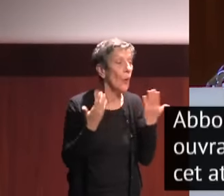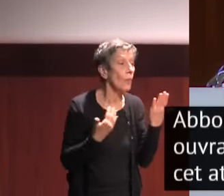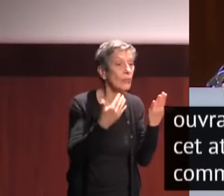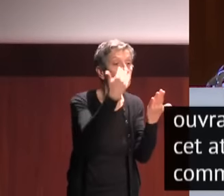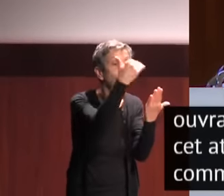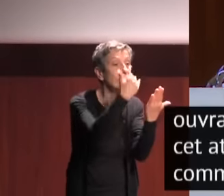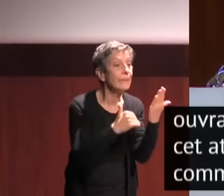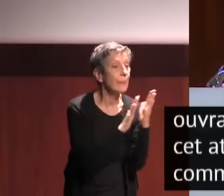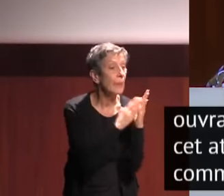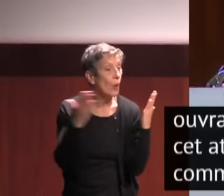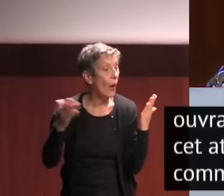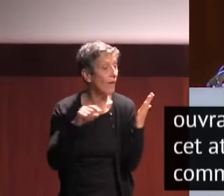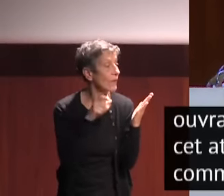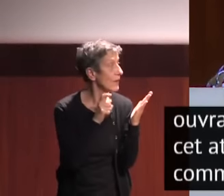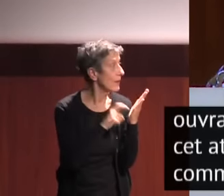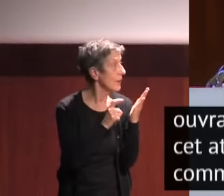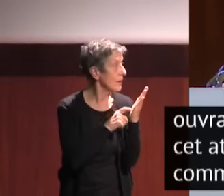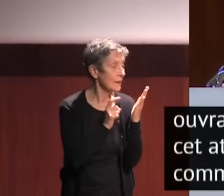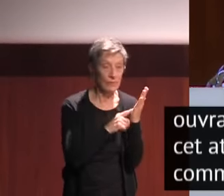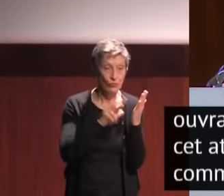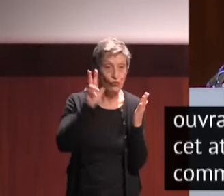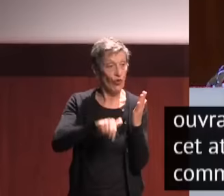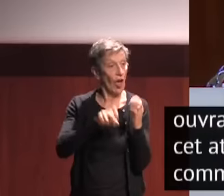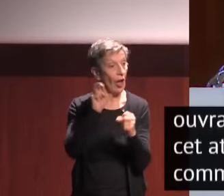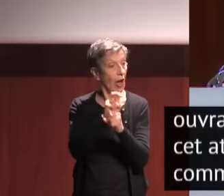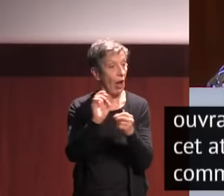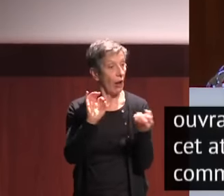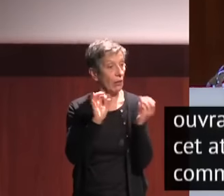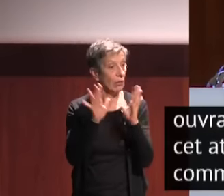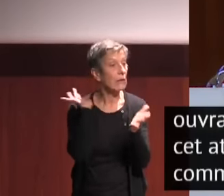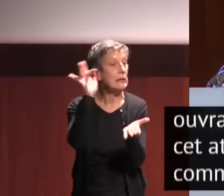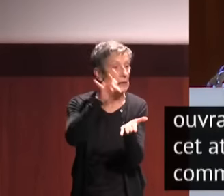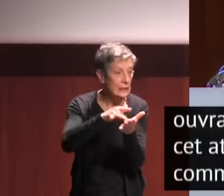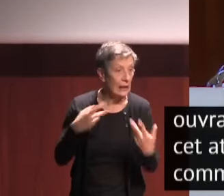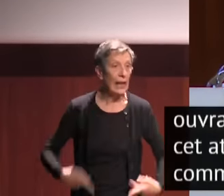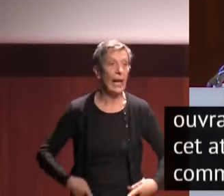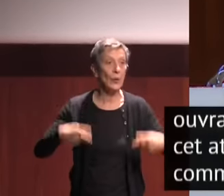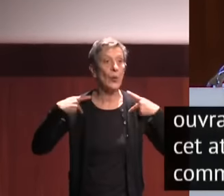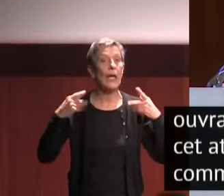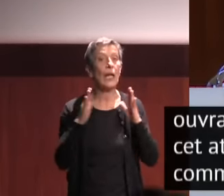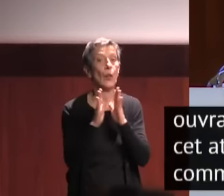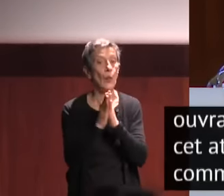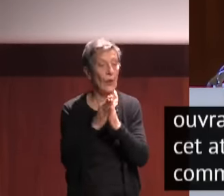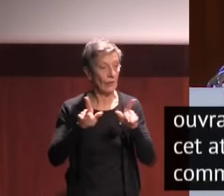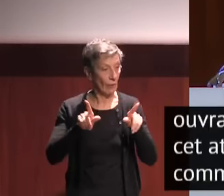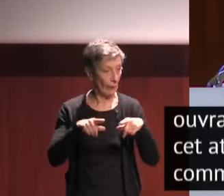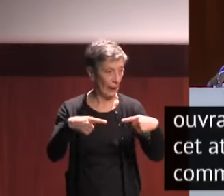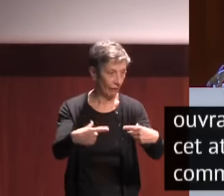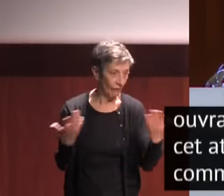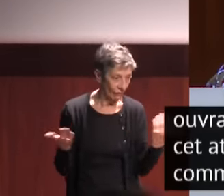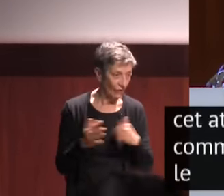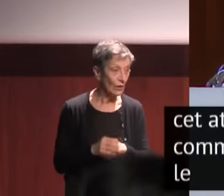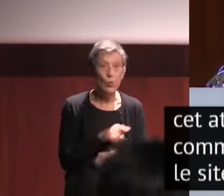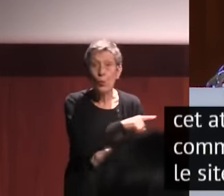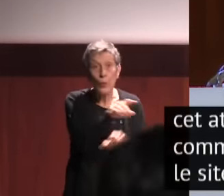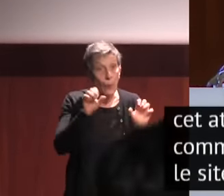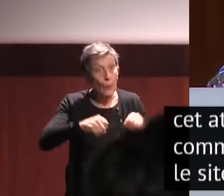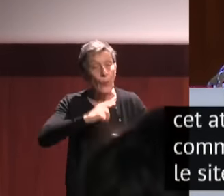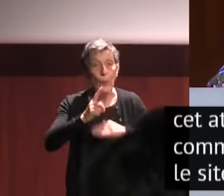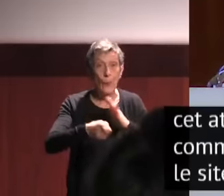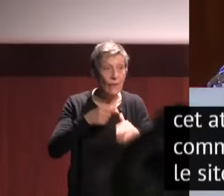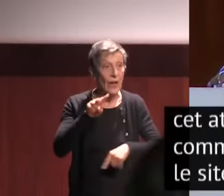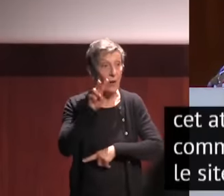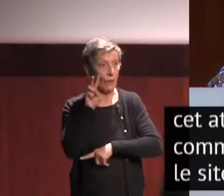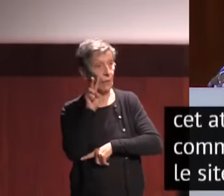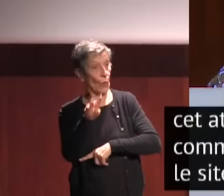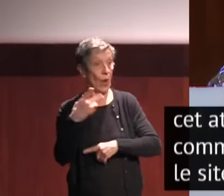livre, restera en ligne sur le site des ateliers du livre de la BNF. Vous pourrez revoir cet atelier si vous le